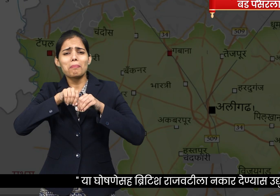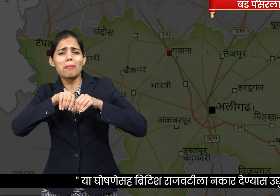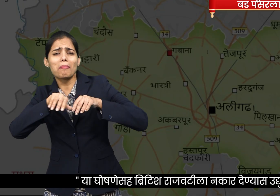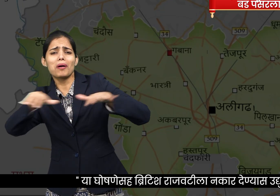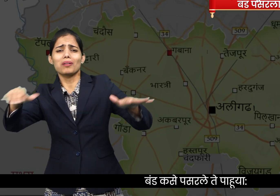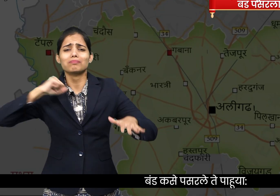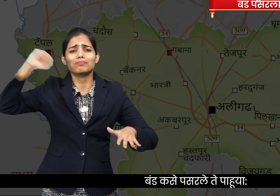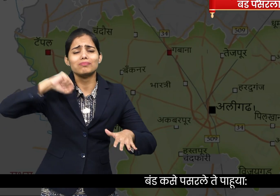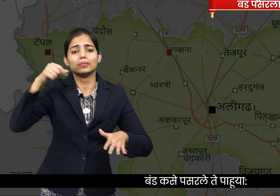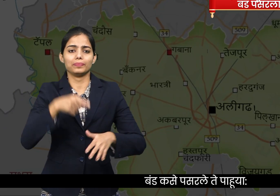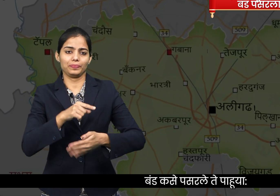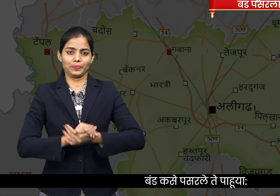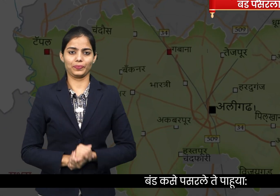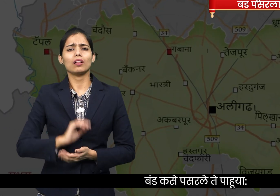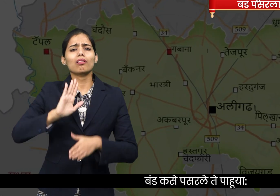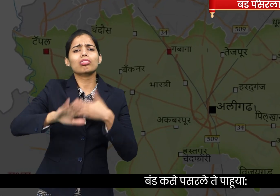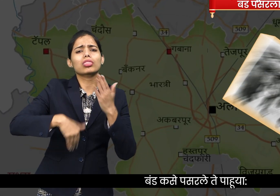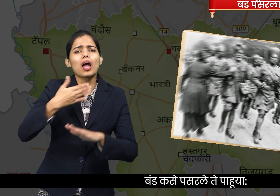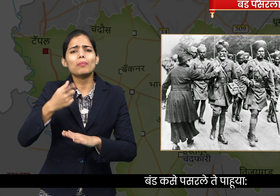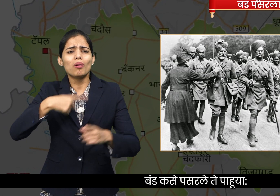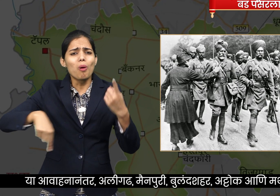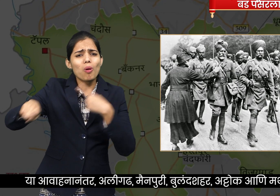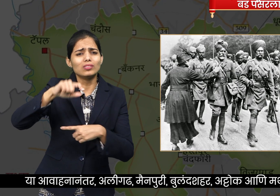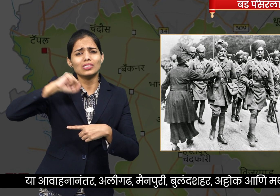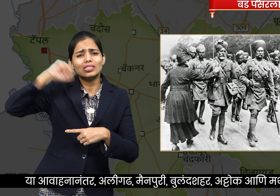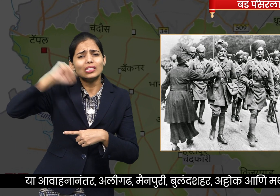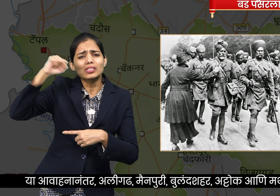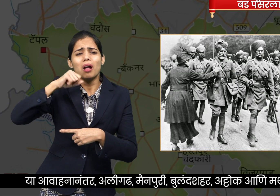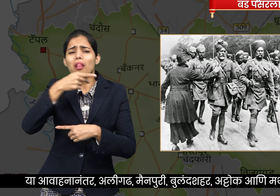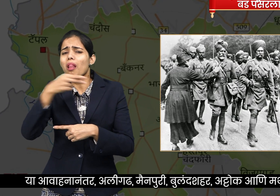उघडुक्त केले. बंड कसे पसरले तो पाहूया. या